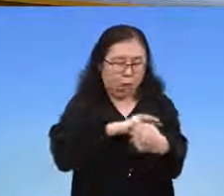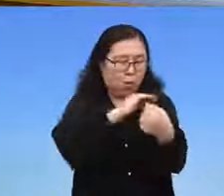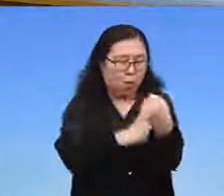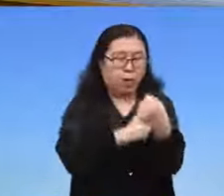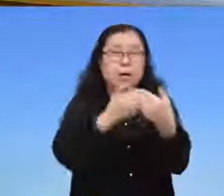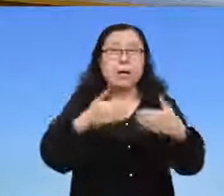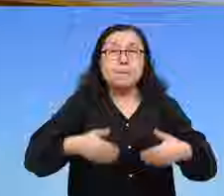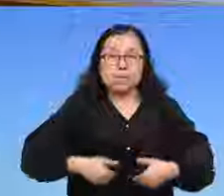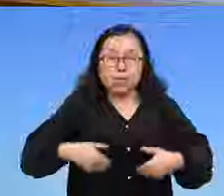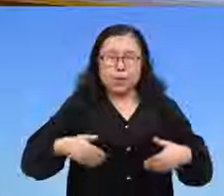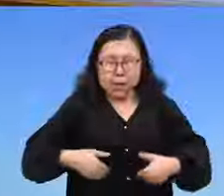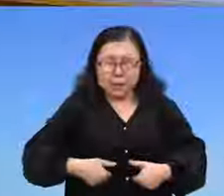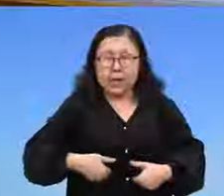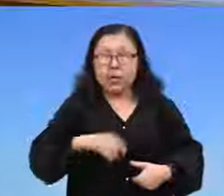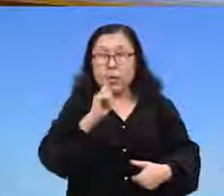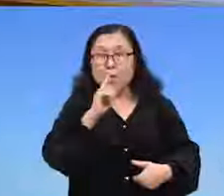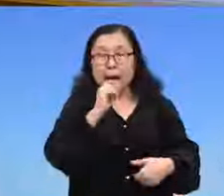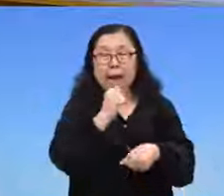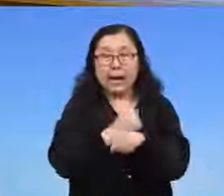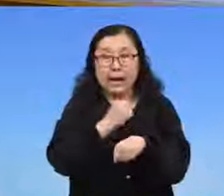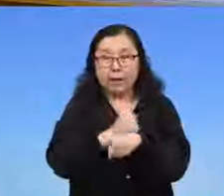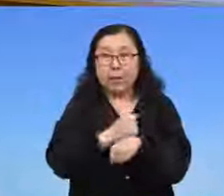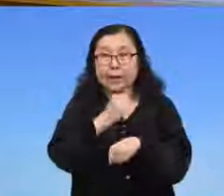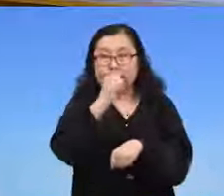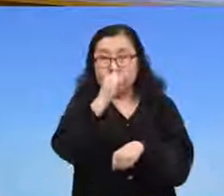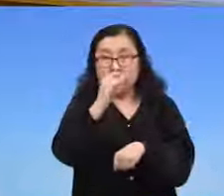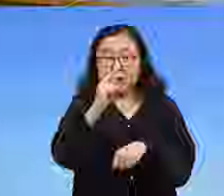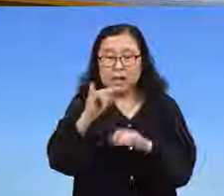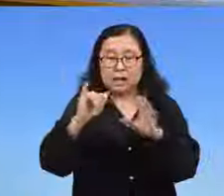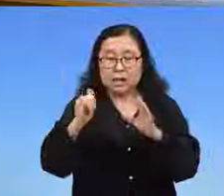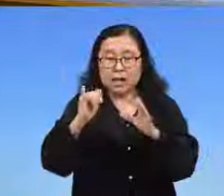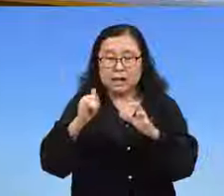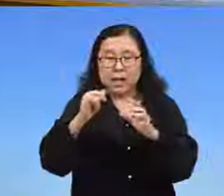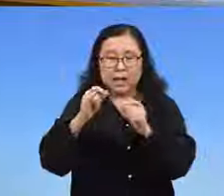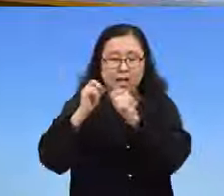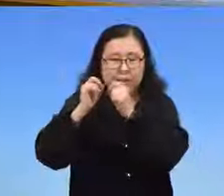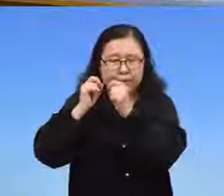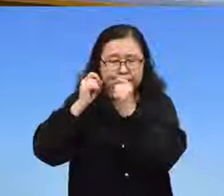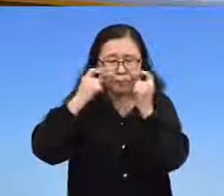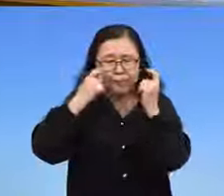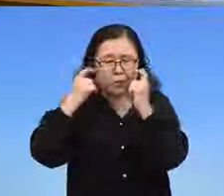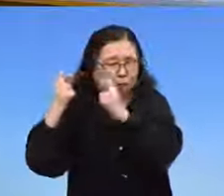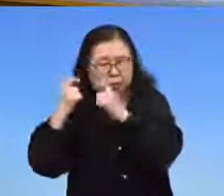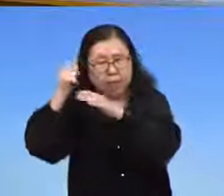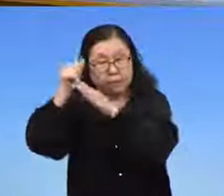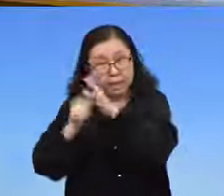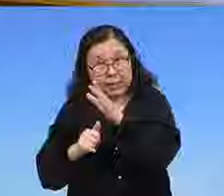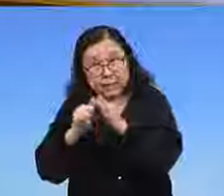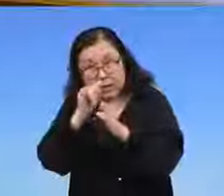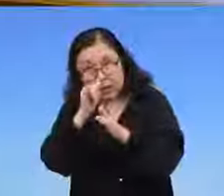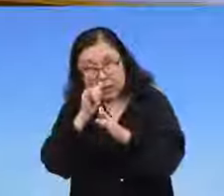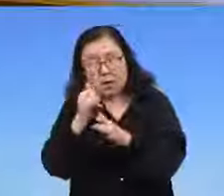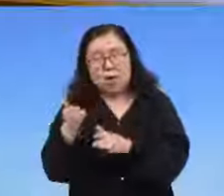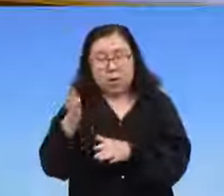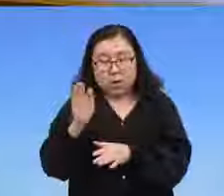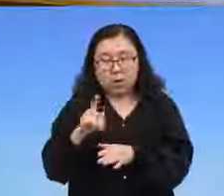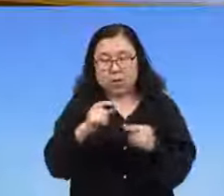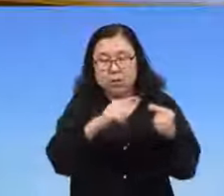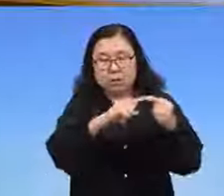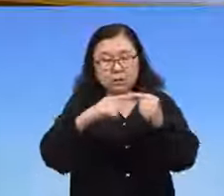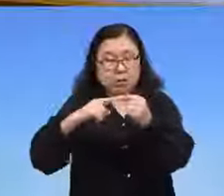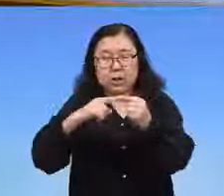필요하다고 떠들어대는 이 세상에 놀아나는 게 오늘 우리 아닙니까? 그런데 여러분, 이 한 문장이 왜 제